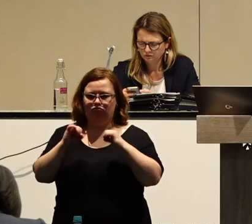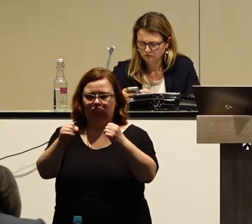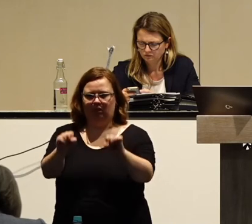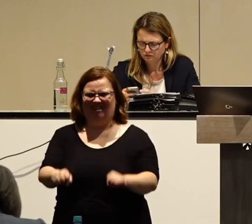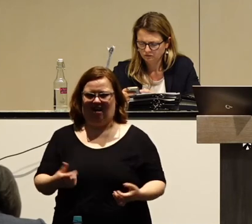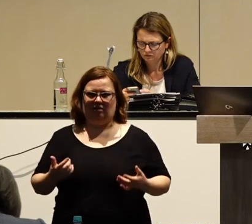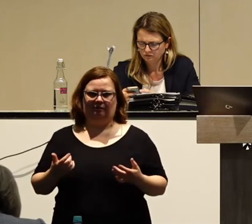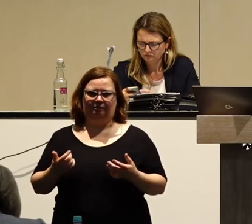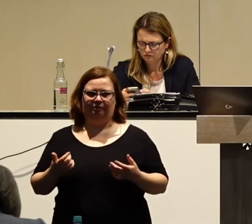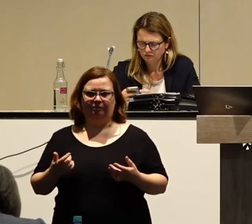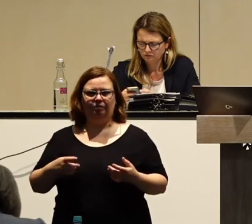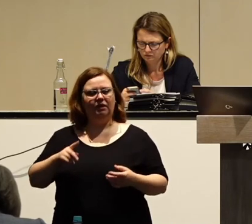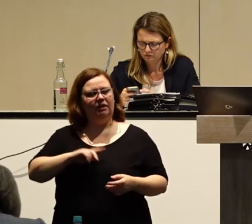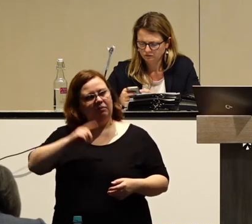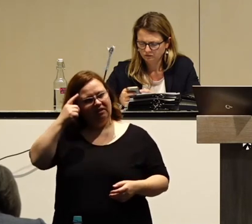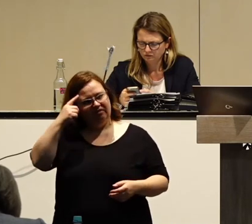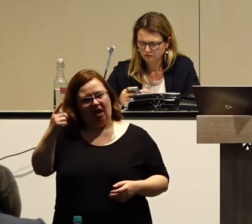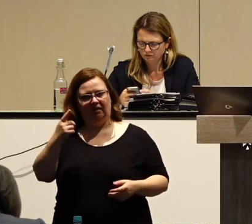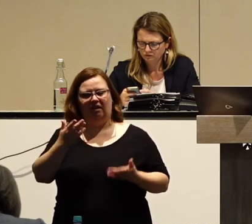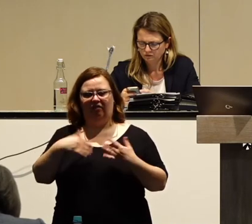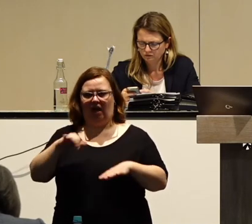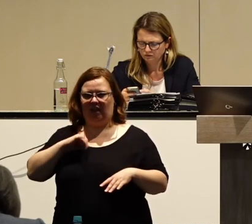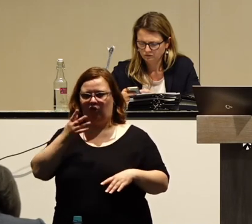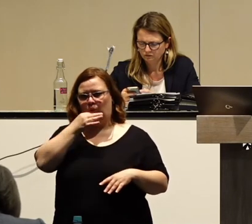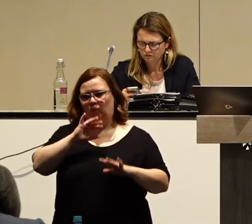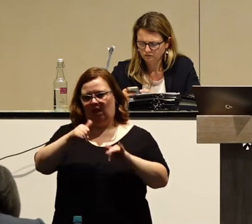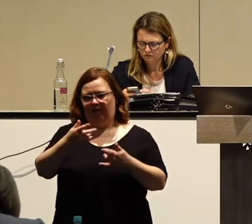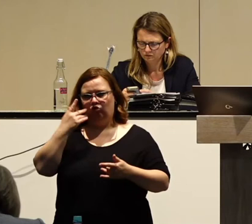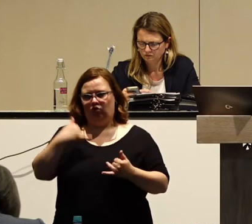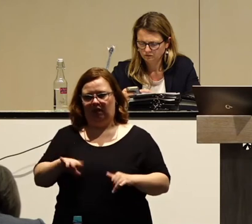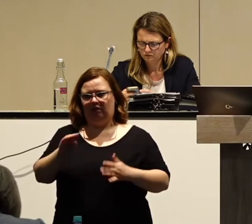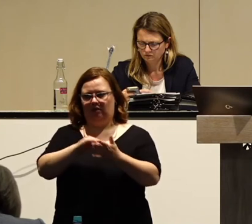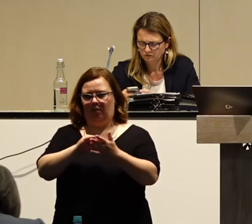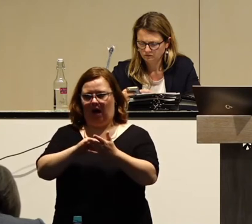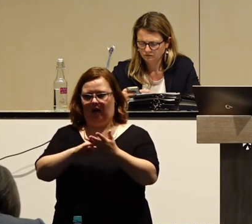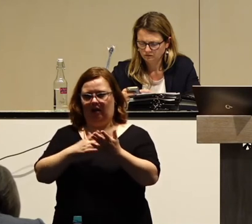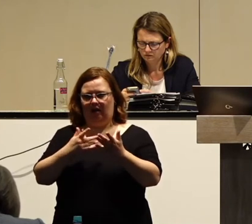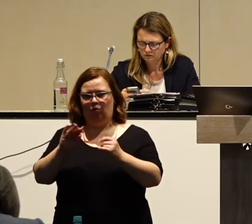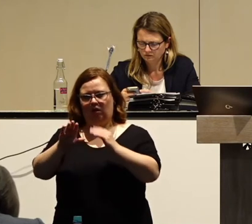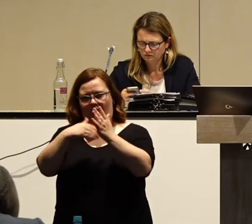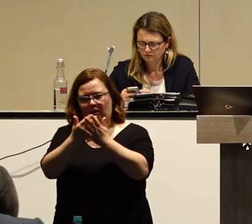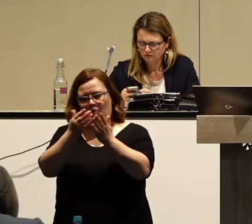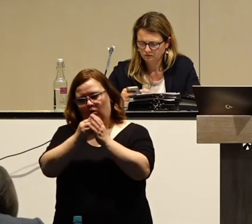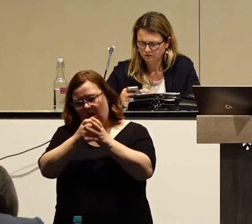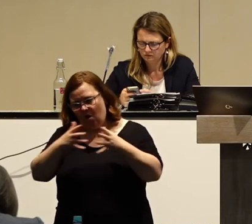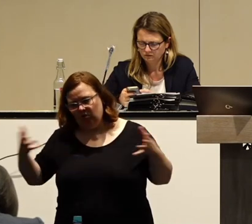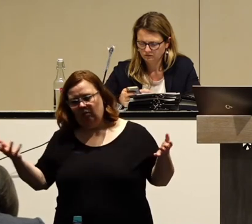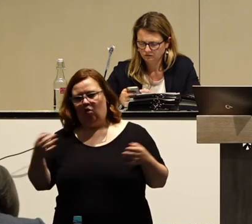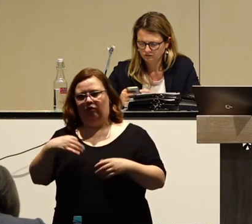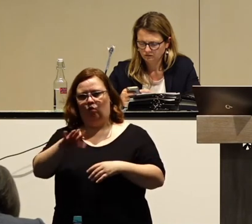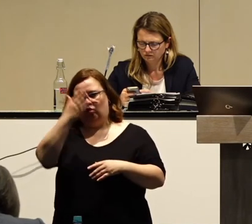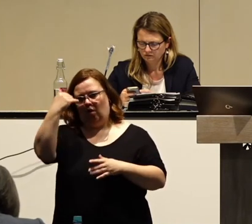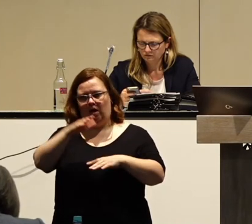mit übernehmen. Ich weiß, dass die freien Träger der Jugendhilfe bereits jetzt dabei sind, ihre Angebote auszubauen, gerade